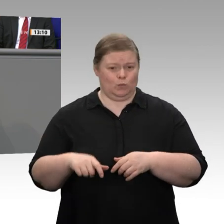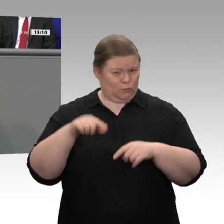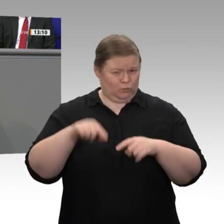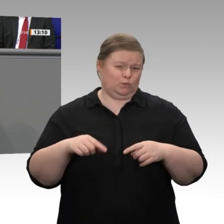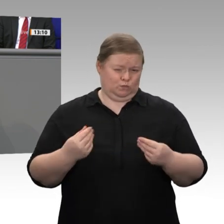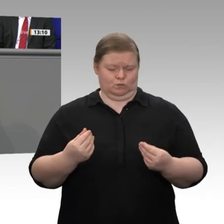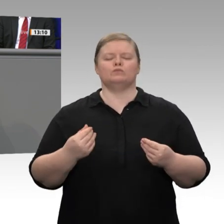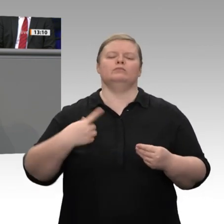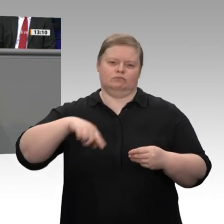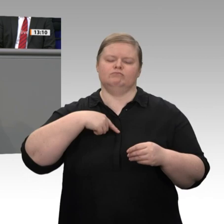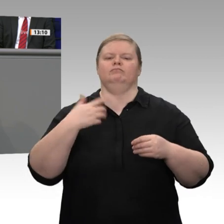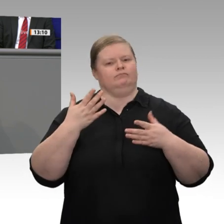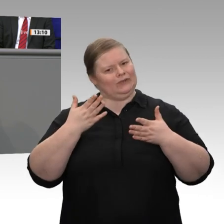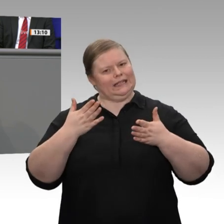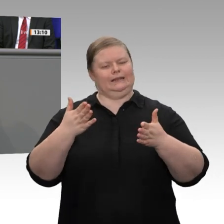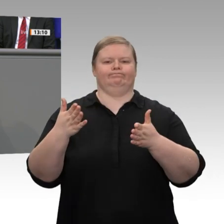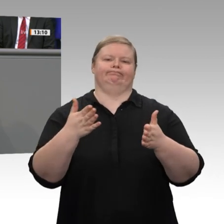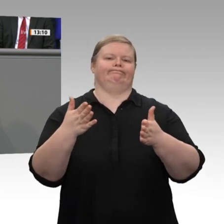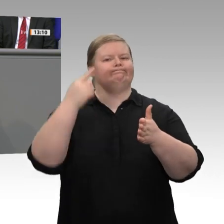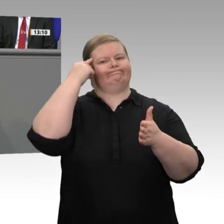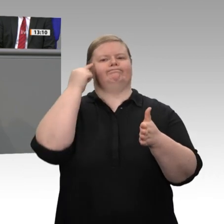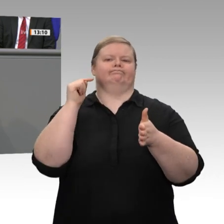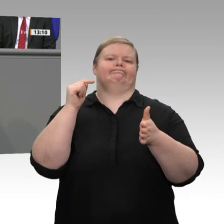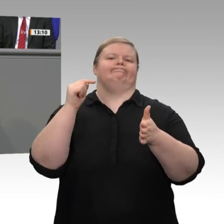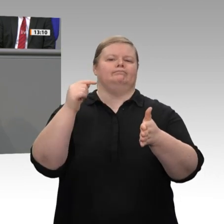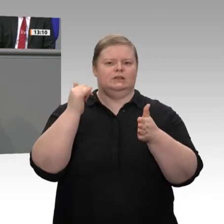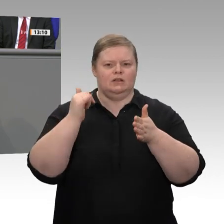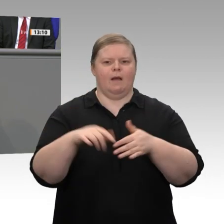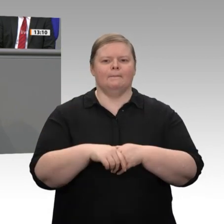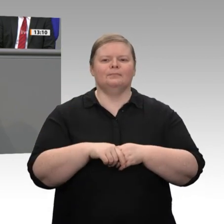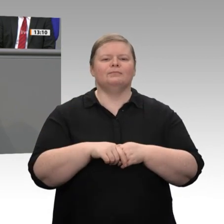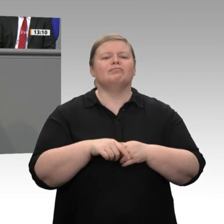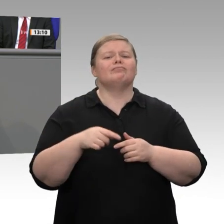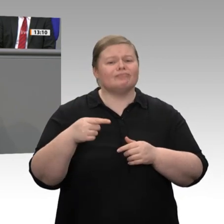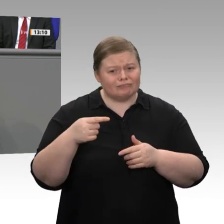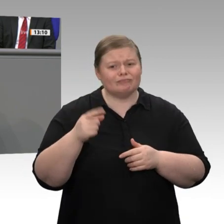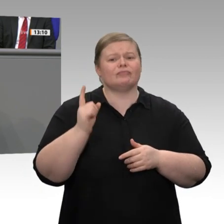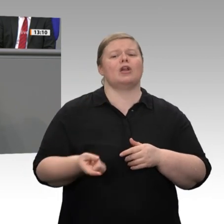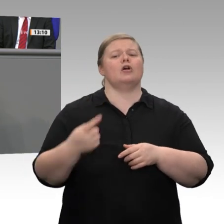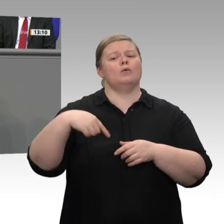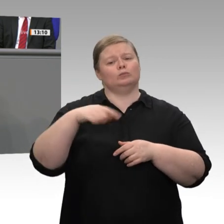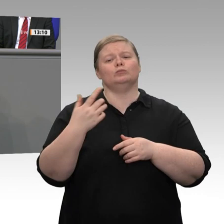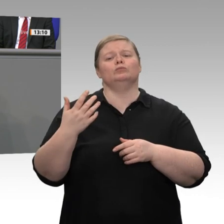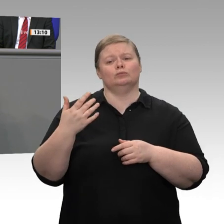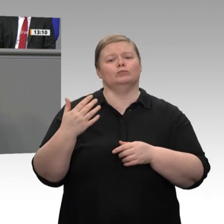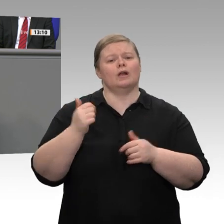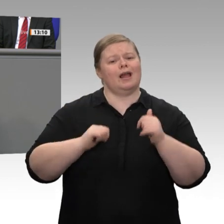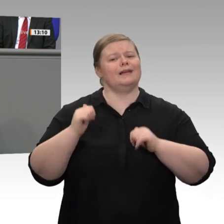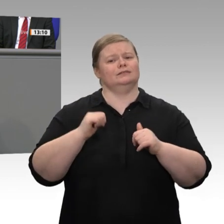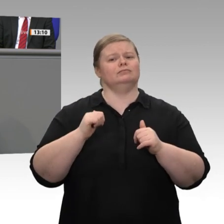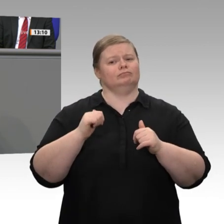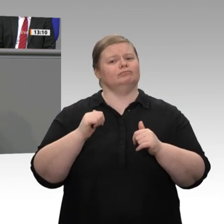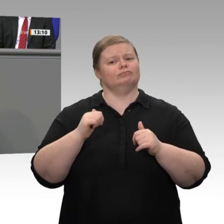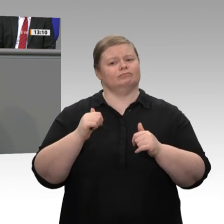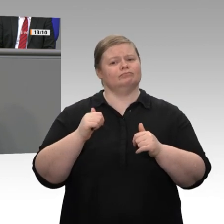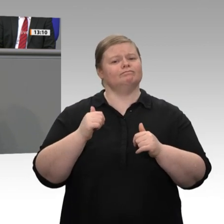unserer Arbeit und natürlich auch in diesem Fall. Und ich möchte Ihnen als Berichterstatter der Unionsfraktion für